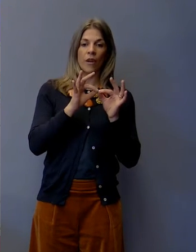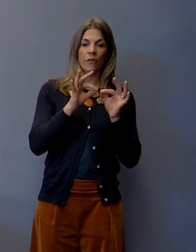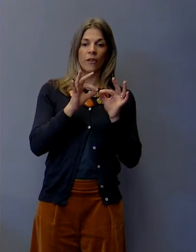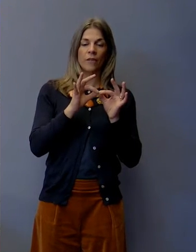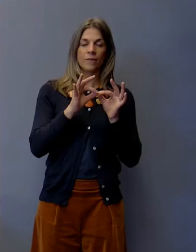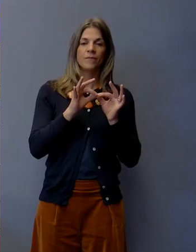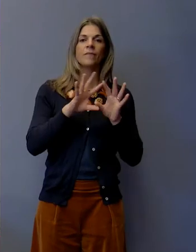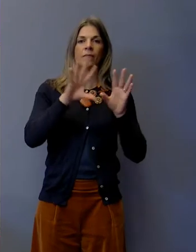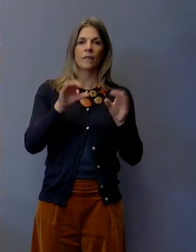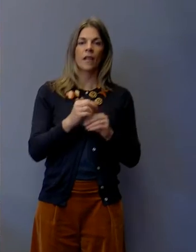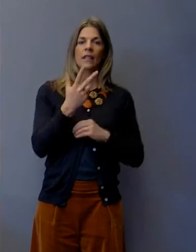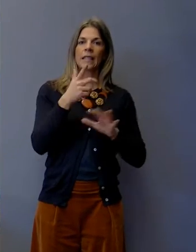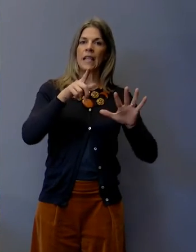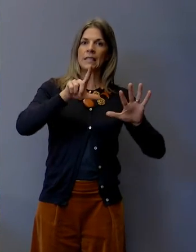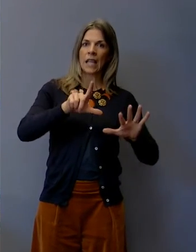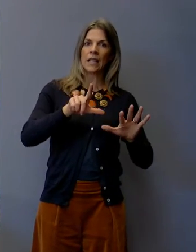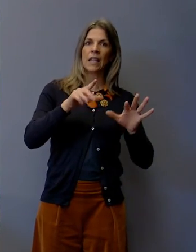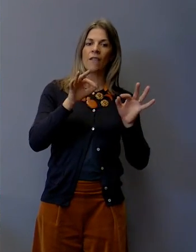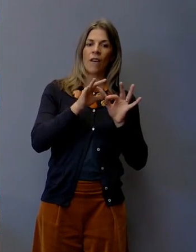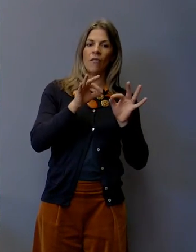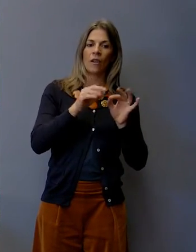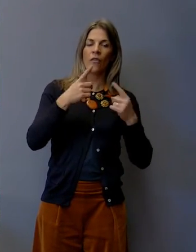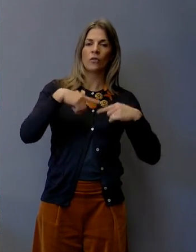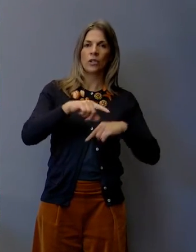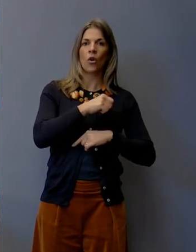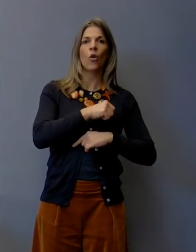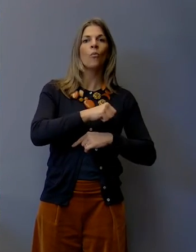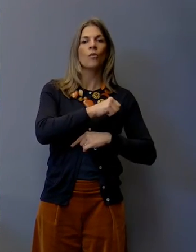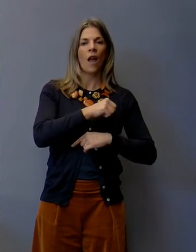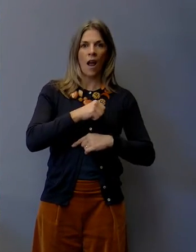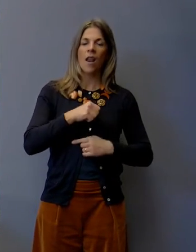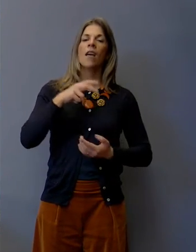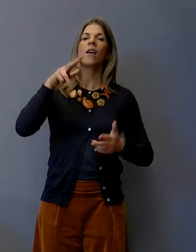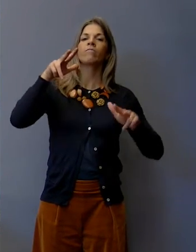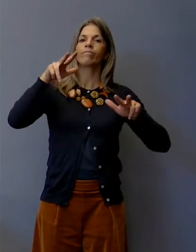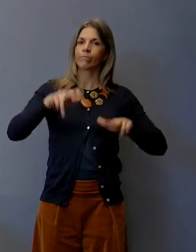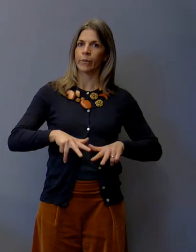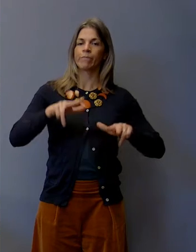37 voti favorevoli il consiglio comunale approva